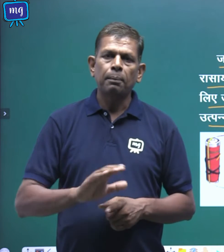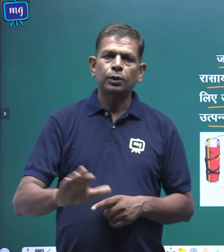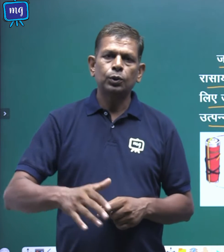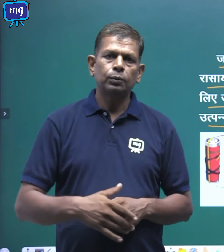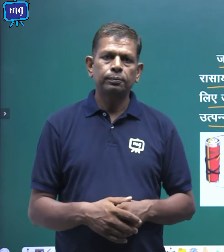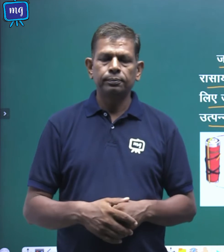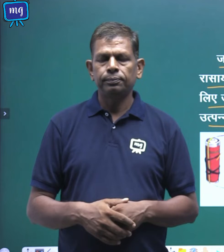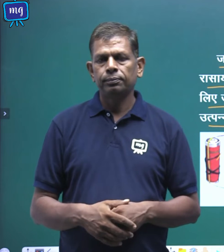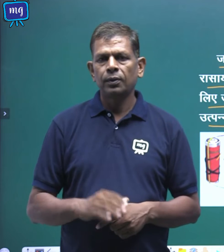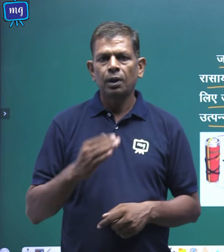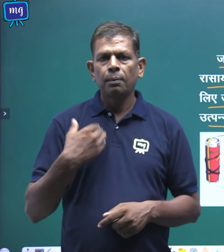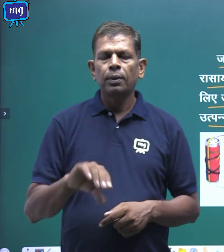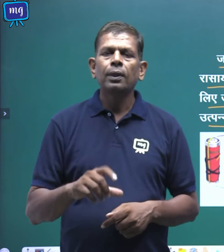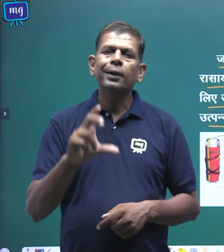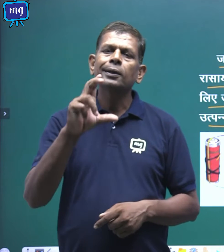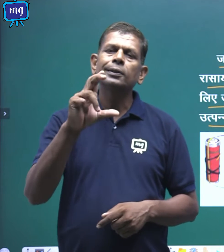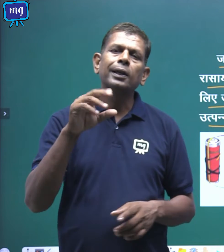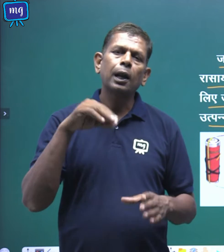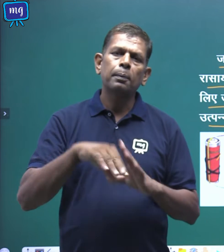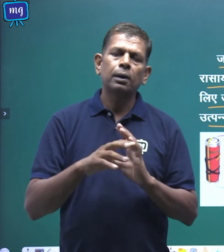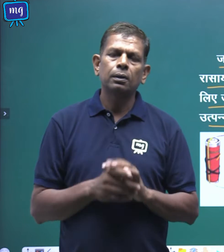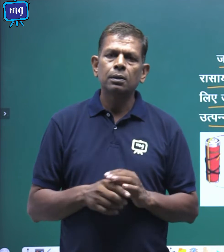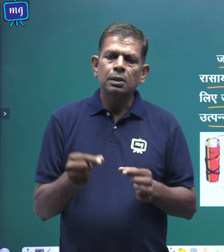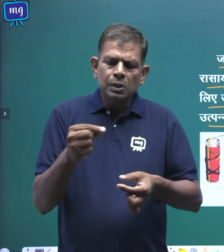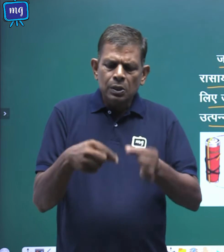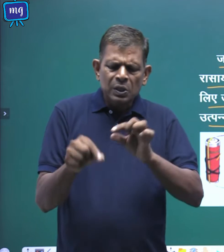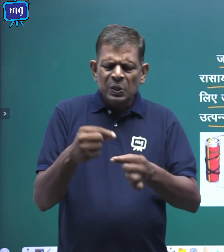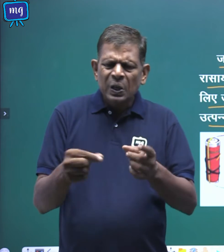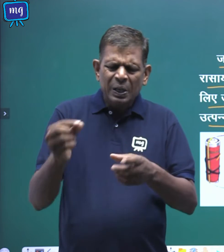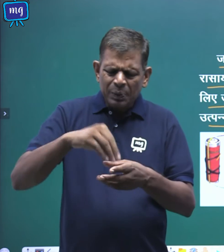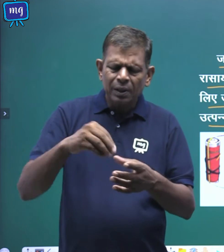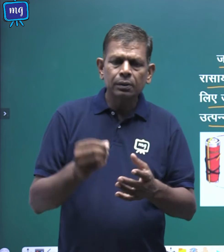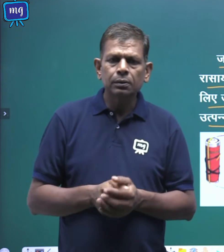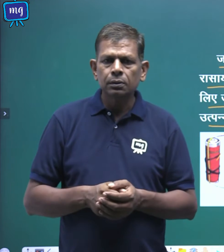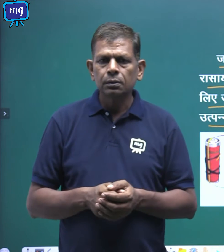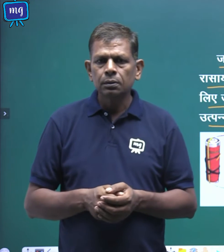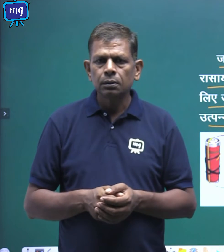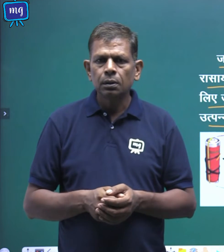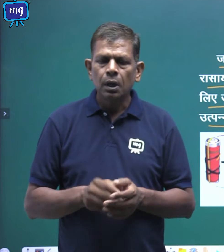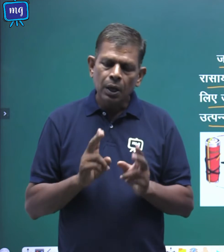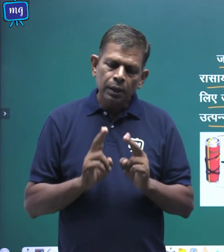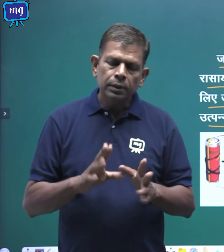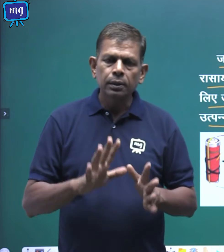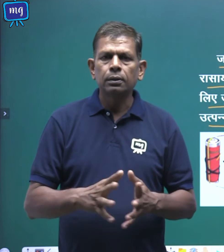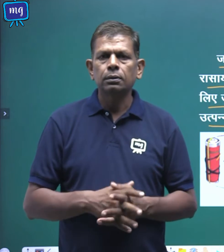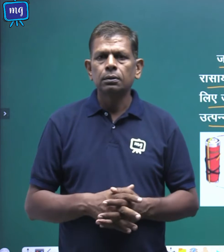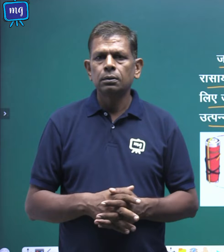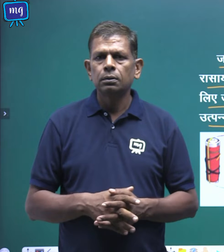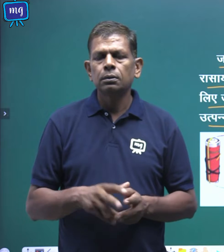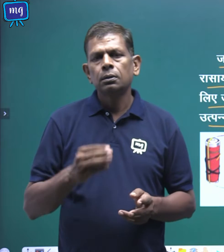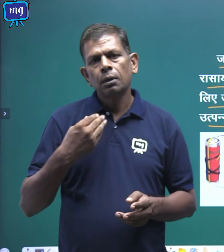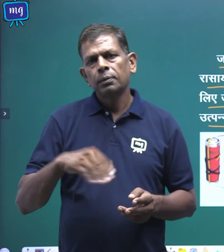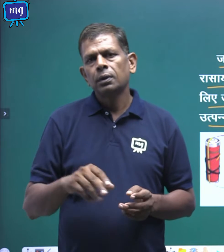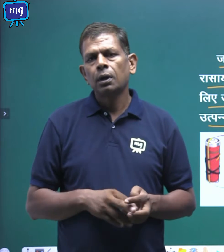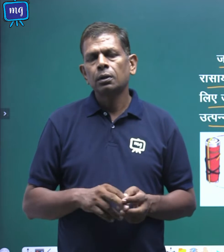बच्चों, जब तक सेल में रासायनिक पदार्थ रहते हैं तब